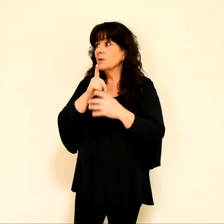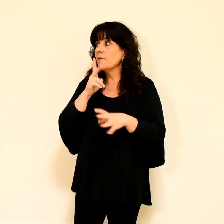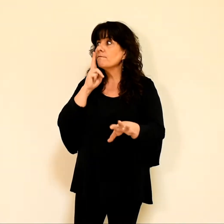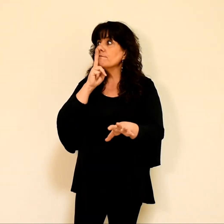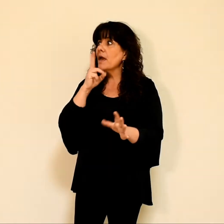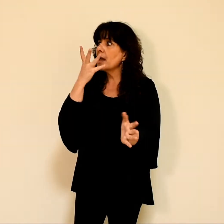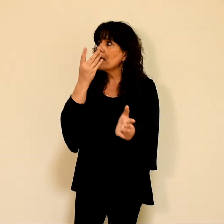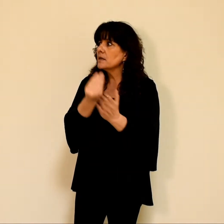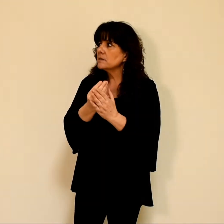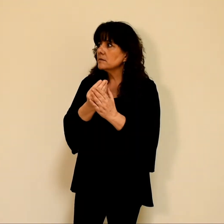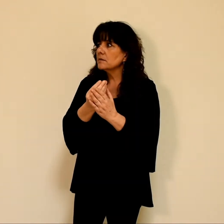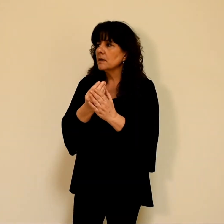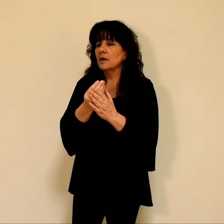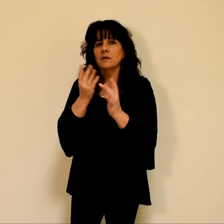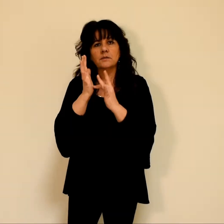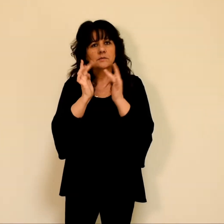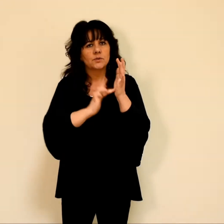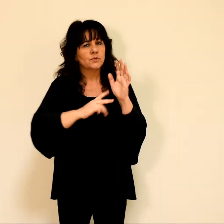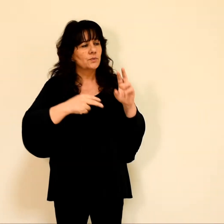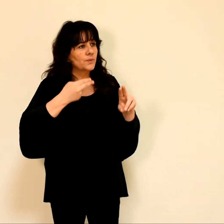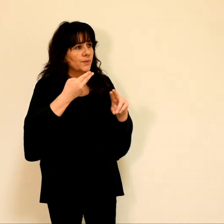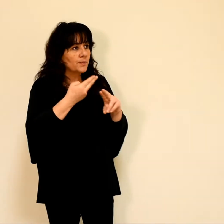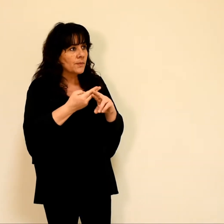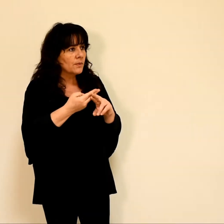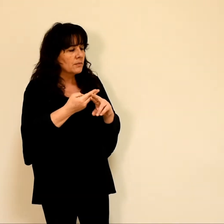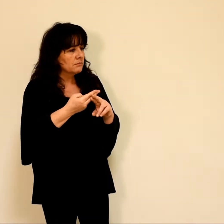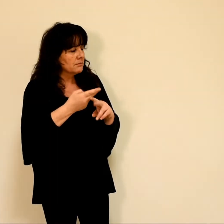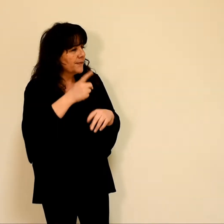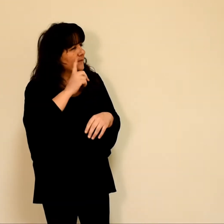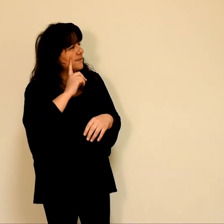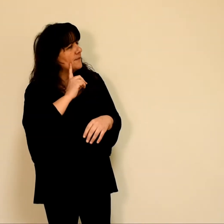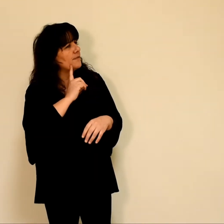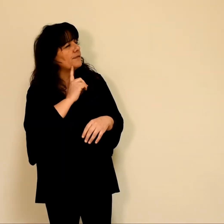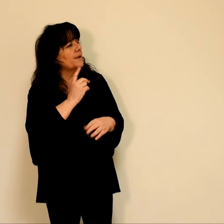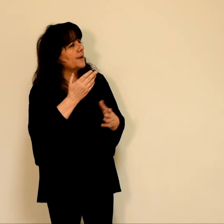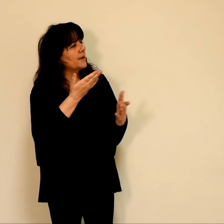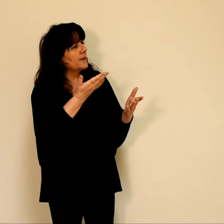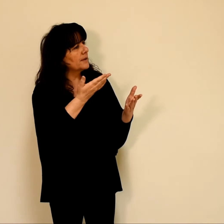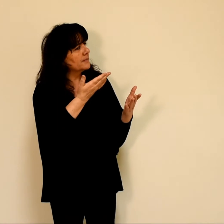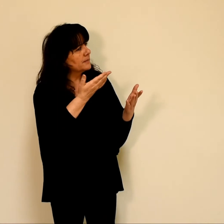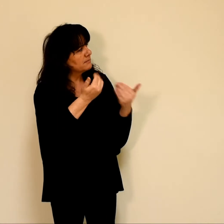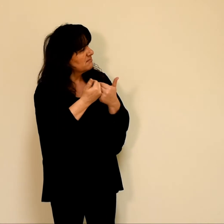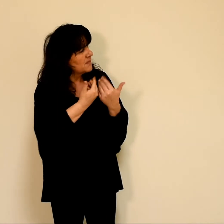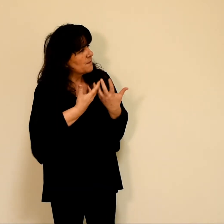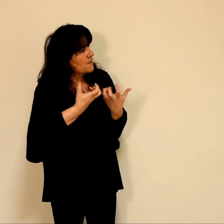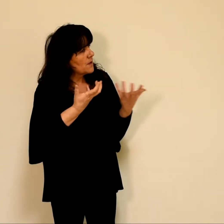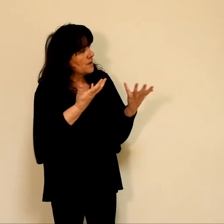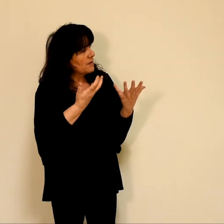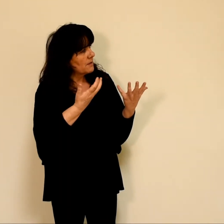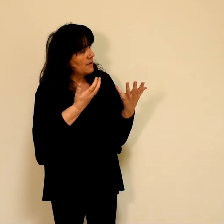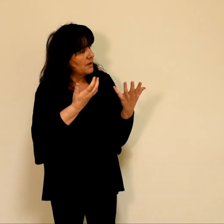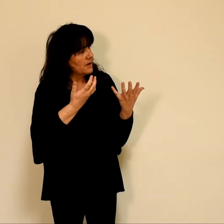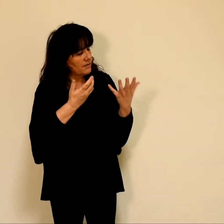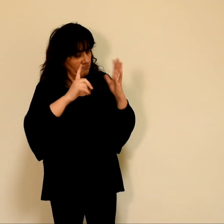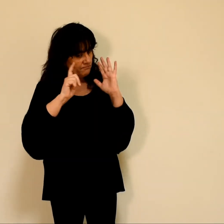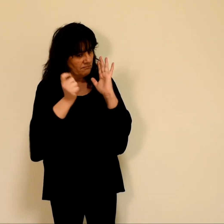Jésus lui répond : « Femme, que me veux-tu? Mon heure n'est pas encore venue. »